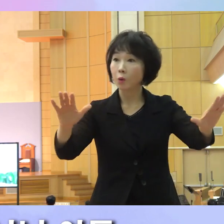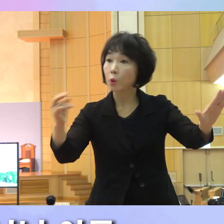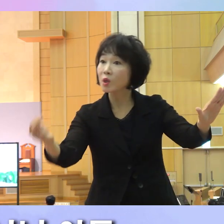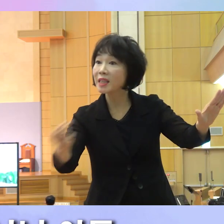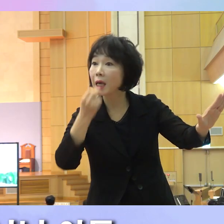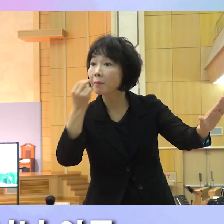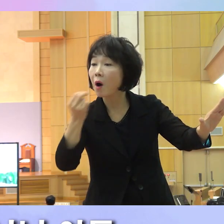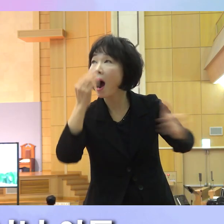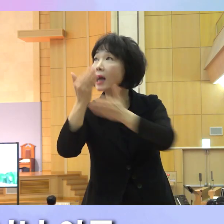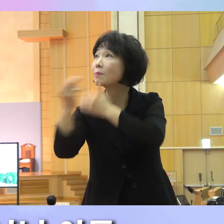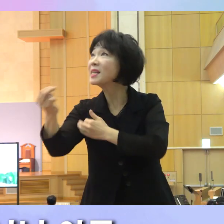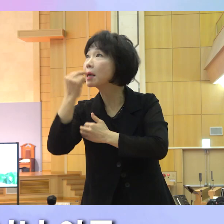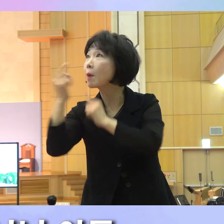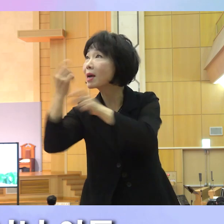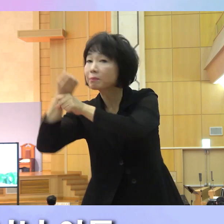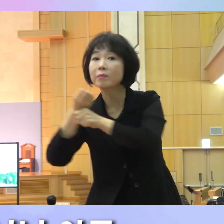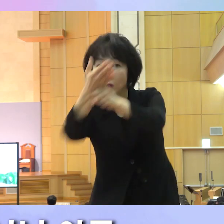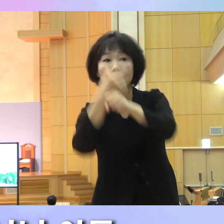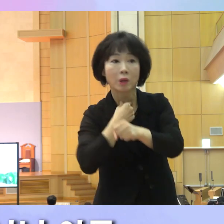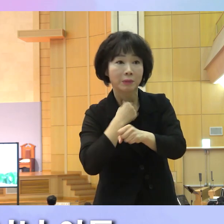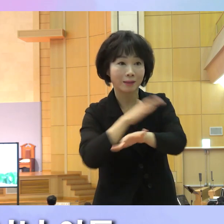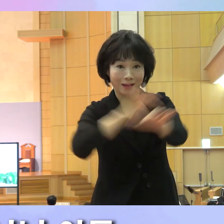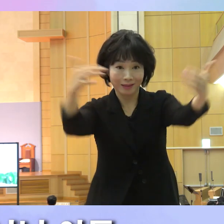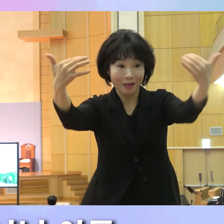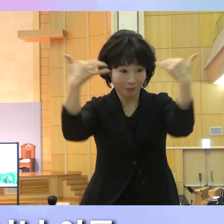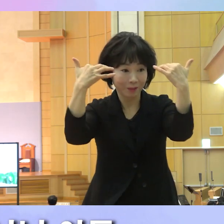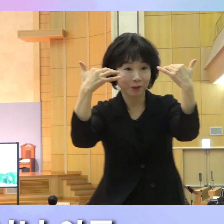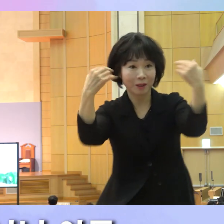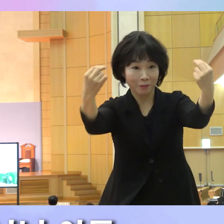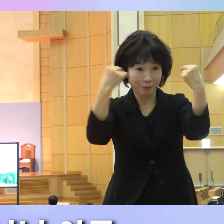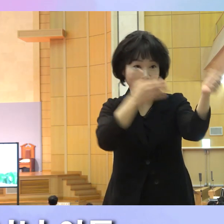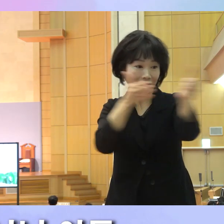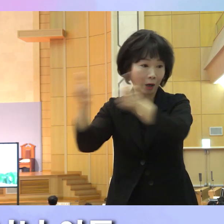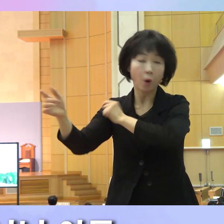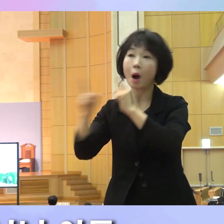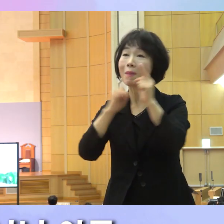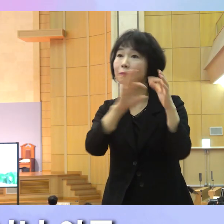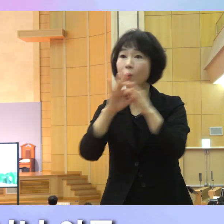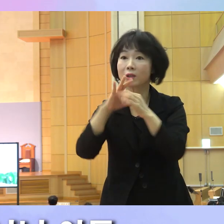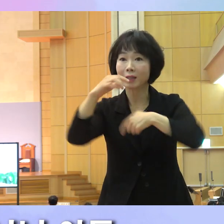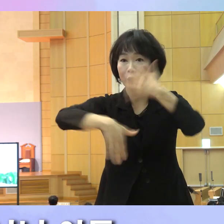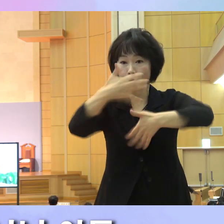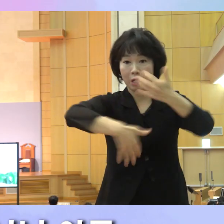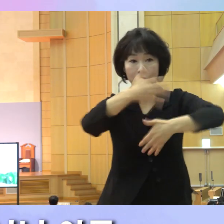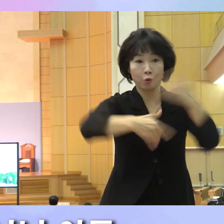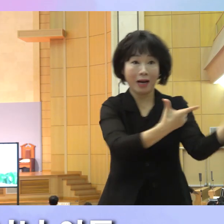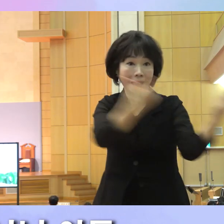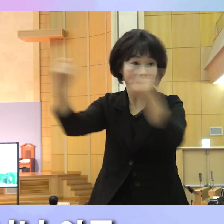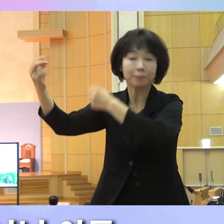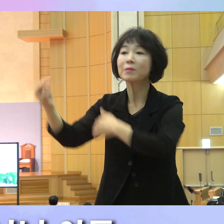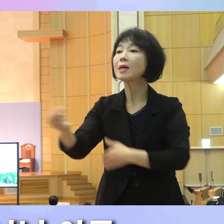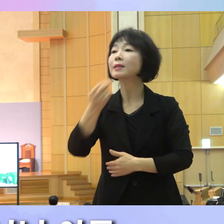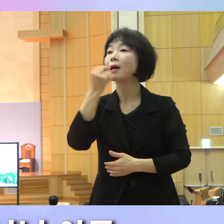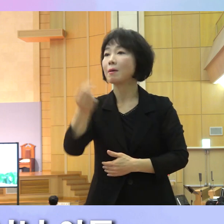네, 오늘 본문 말씀을 통해서 제목을 따라하겠습니다.